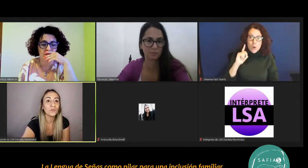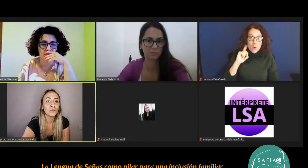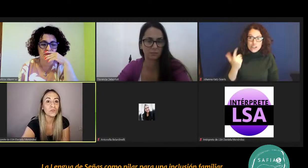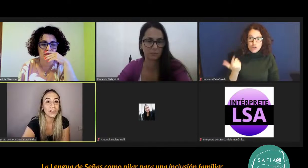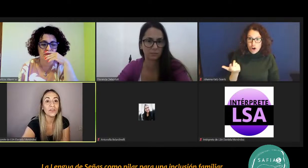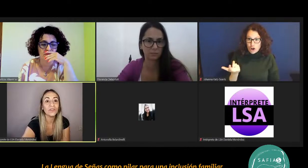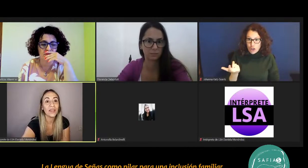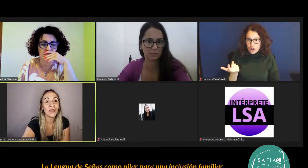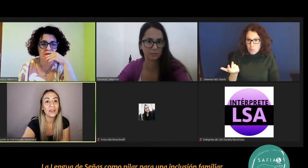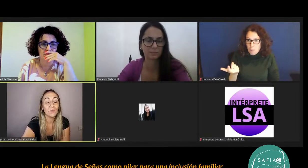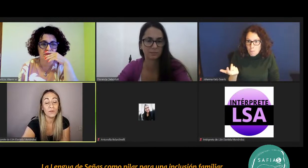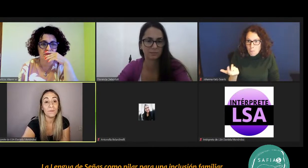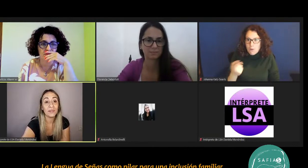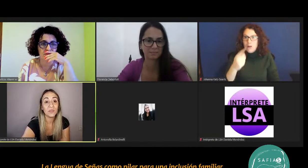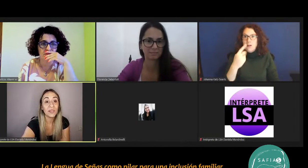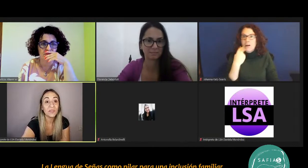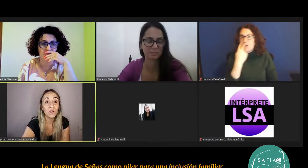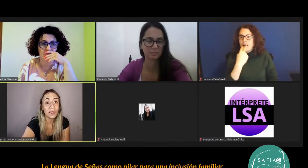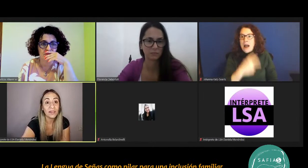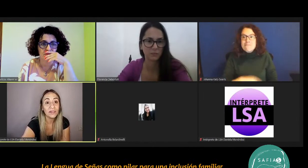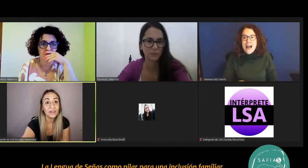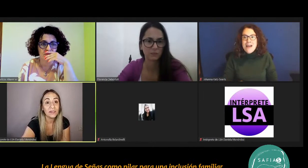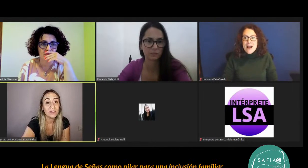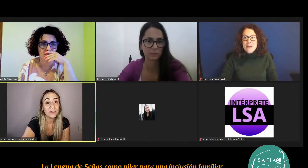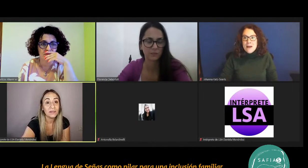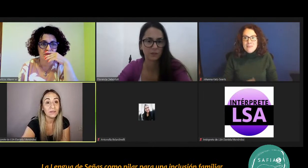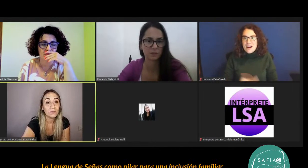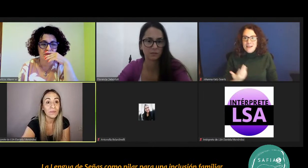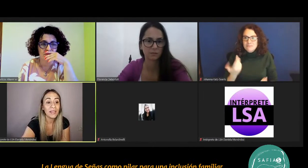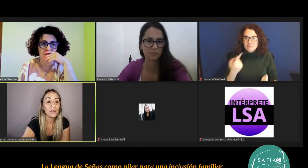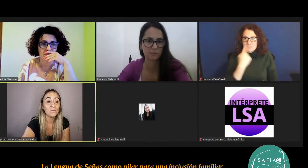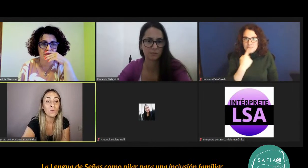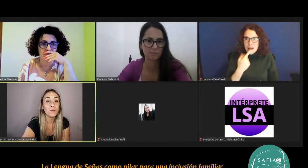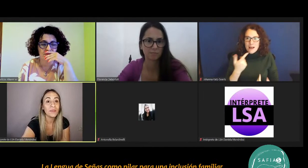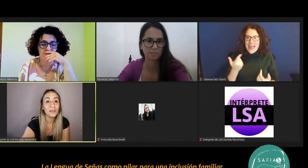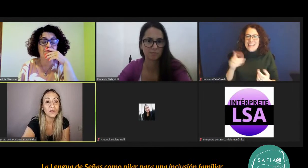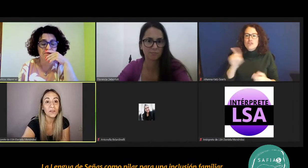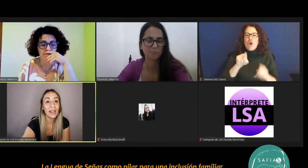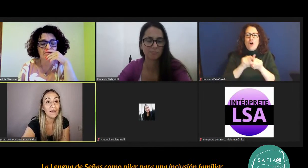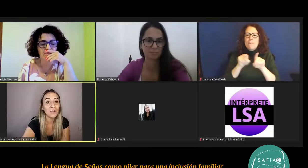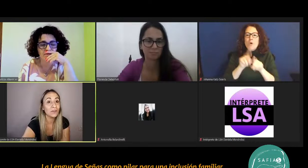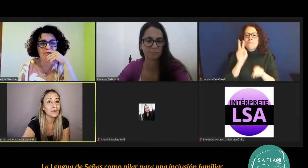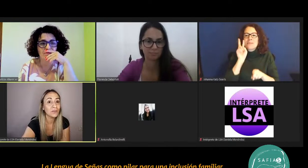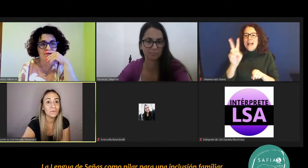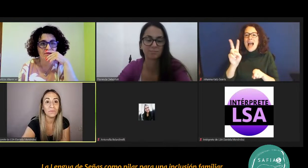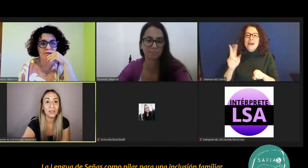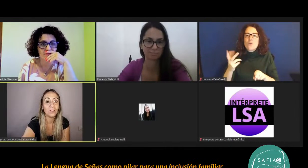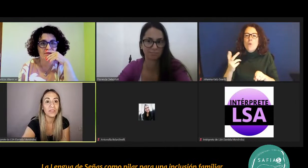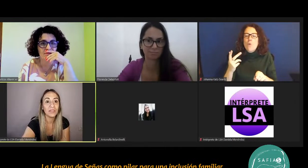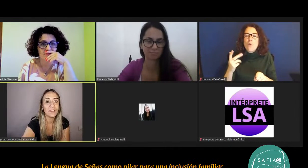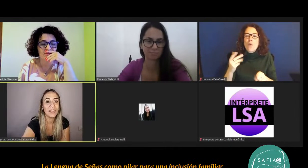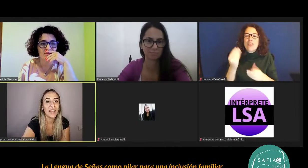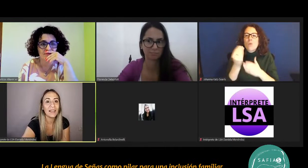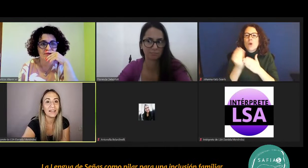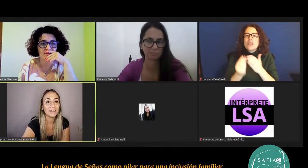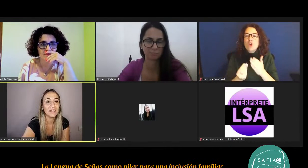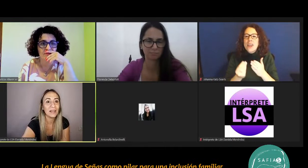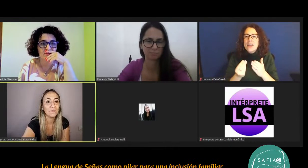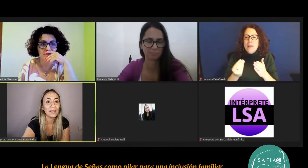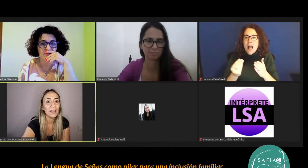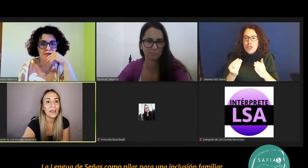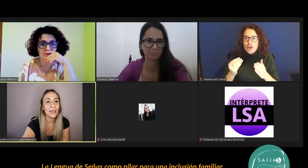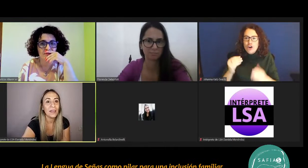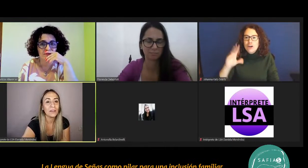va construyéndose. Pero la persona sorda ve que hay un movimiento de labios que no significa nada,